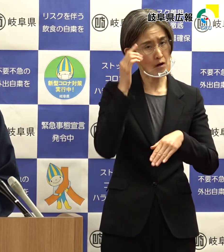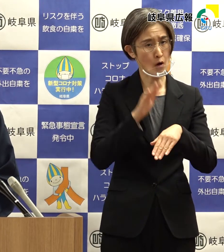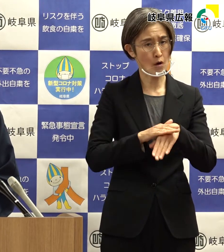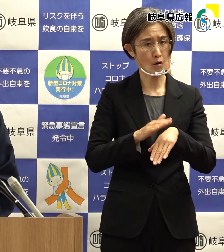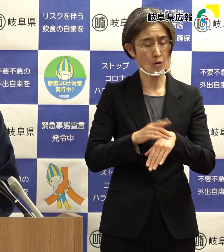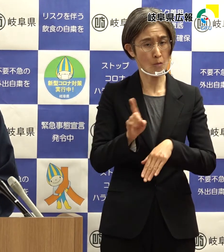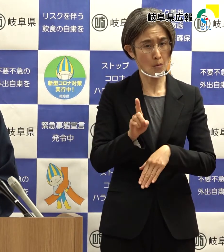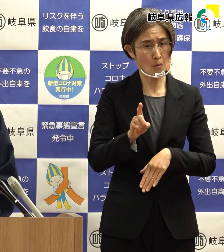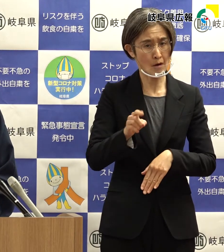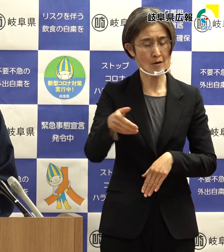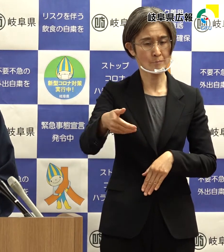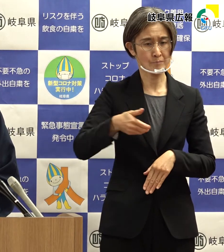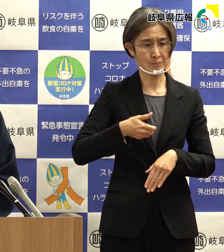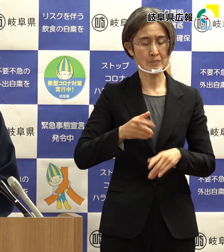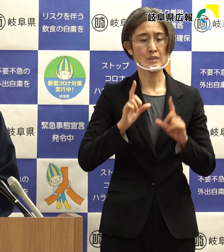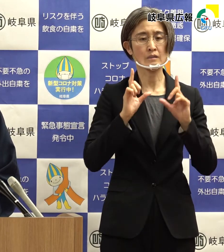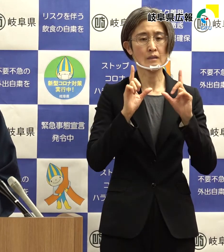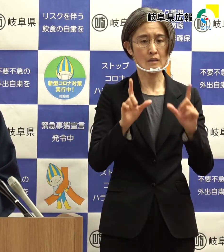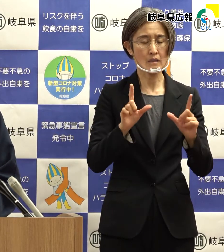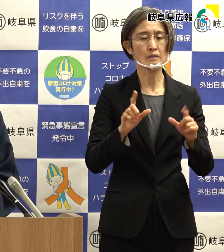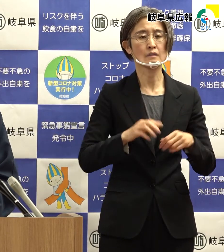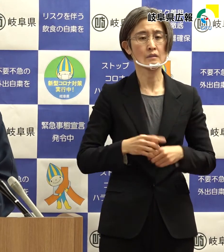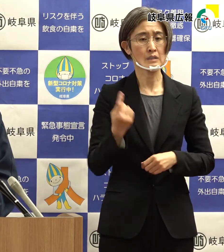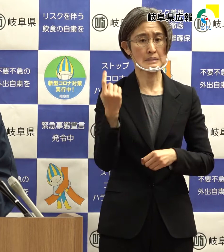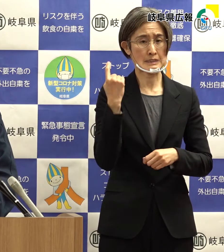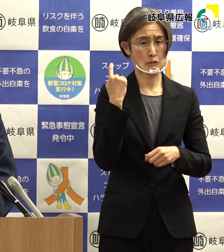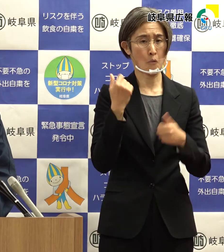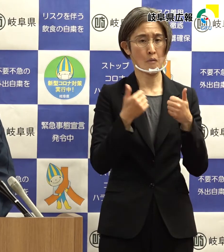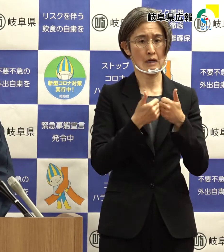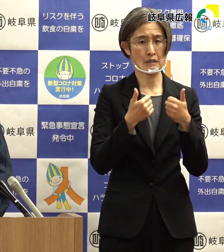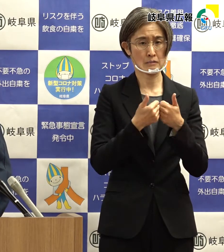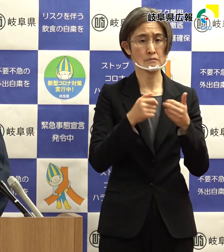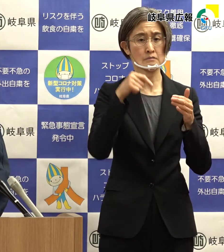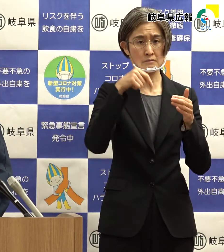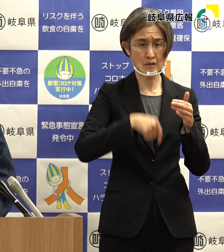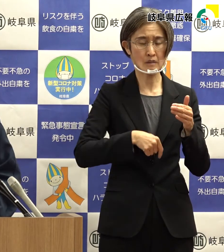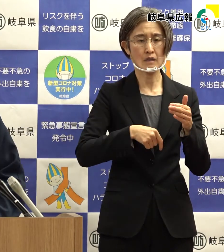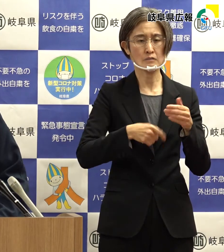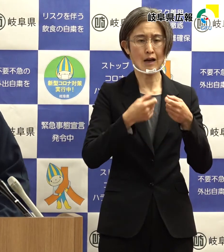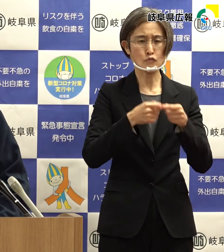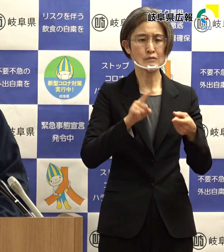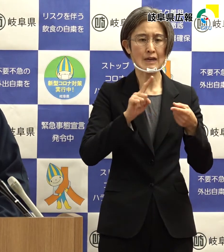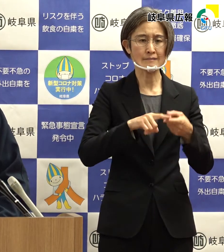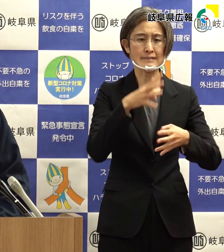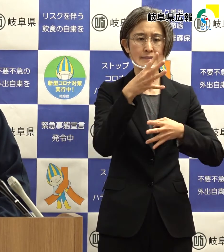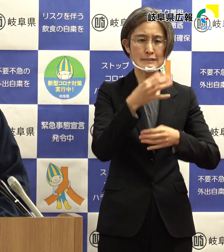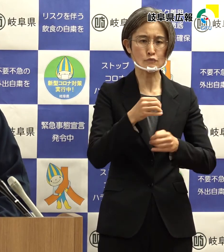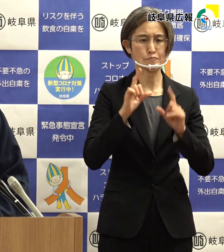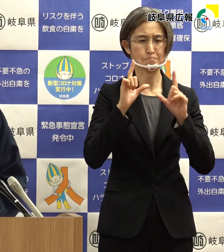総理との会合ではそういうスケジュール的なことはですね、具体的には全く出てきておりませんし、